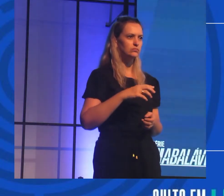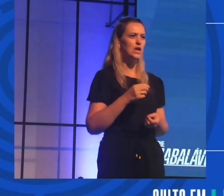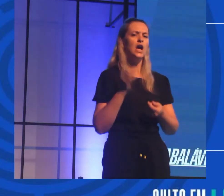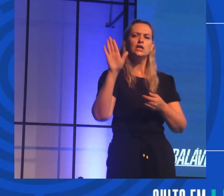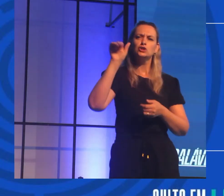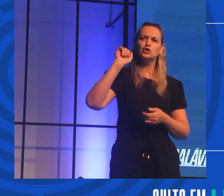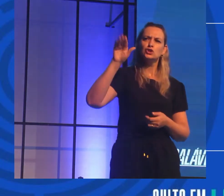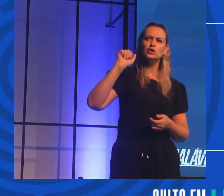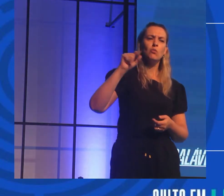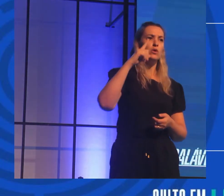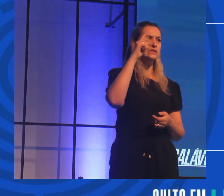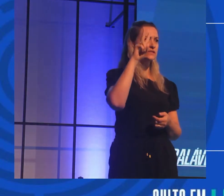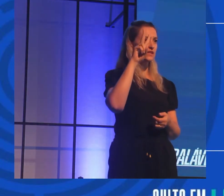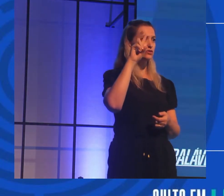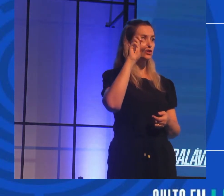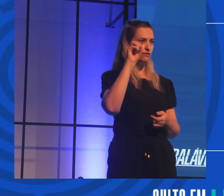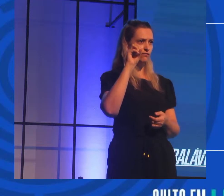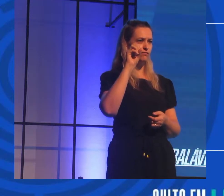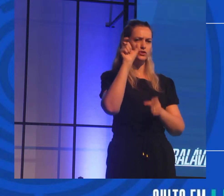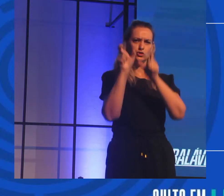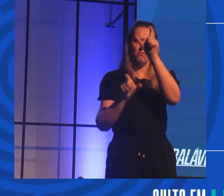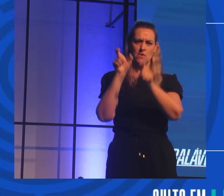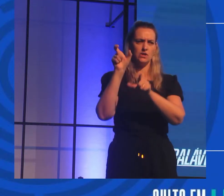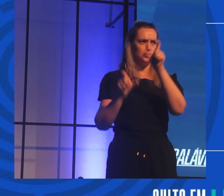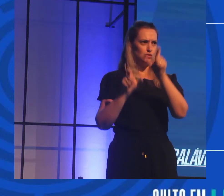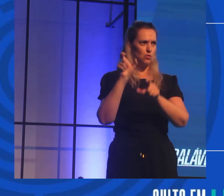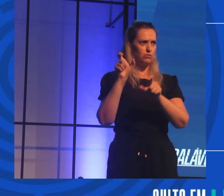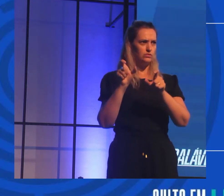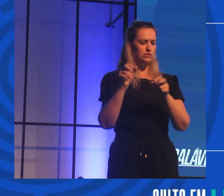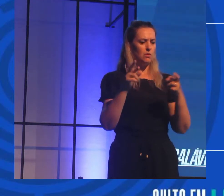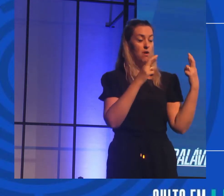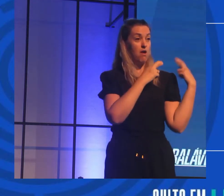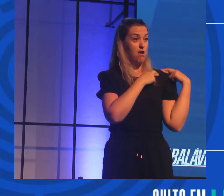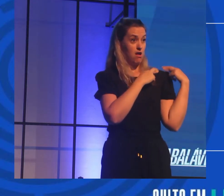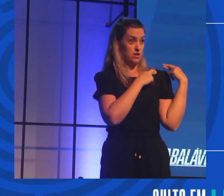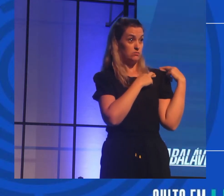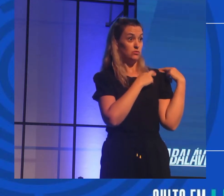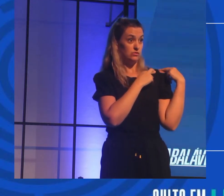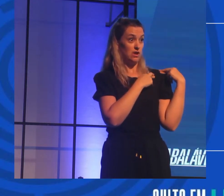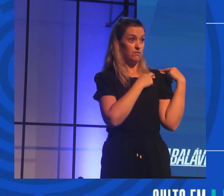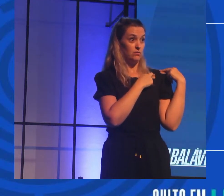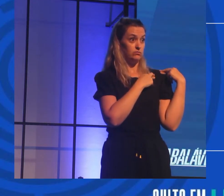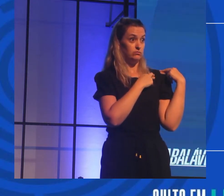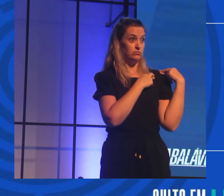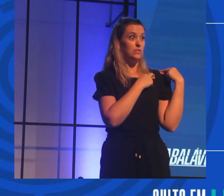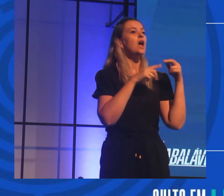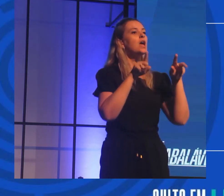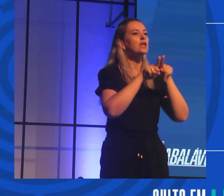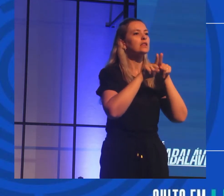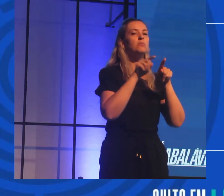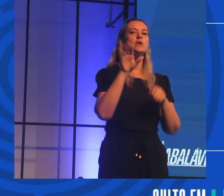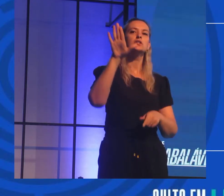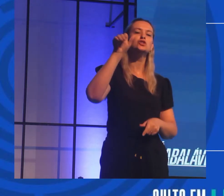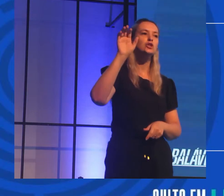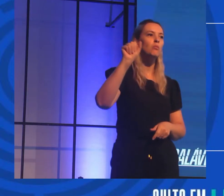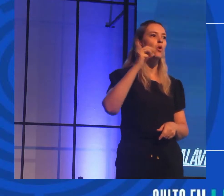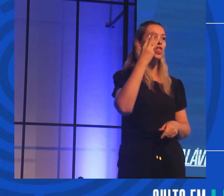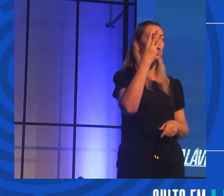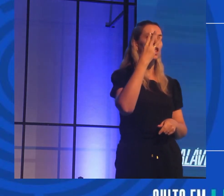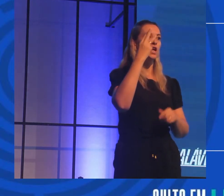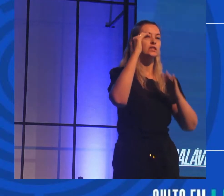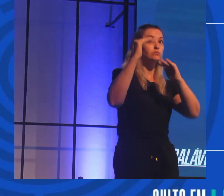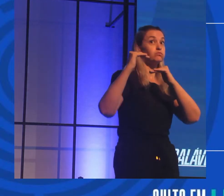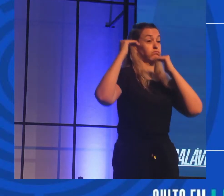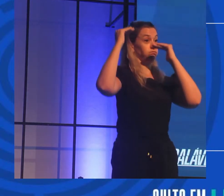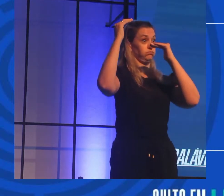designou 3 supervisores. Gente, aqui na NVI traz 3 supervisores, parece que alguém assim, tá só um